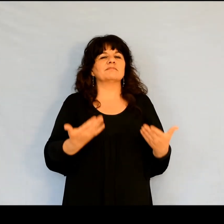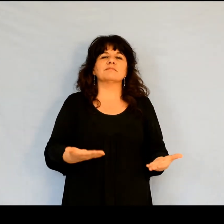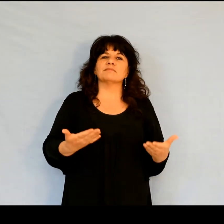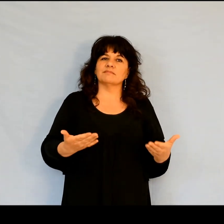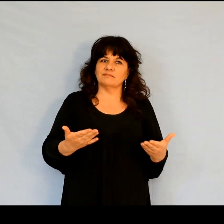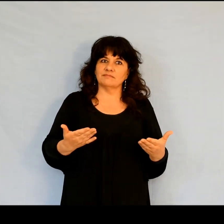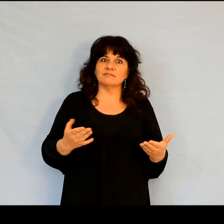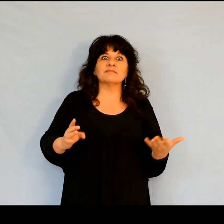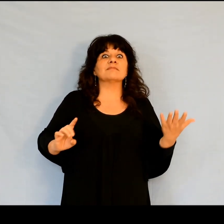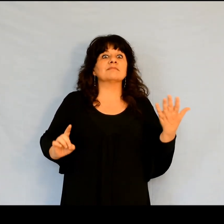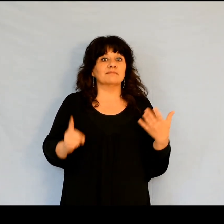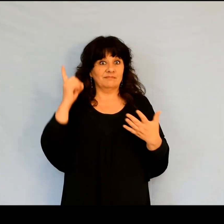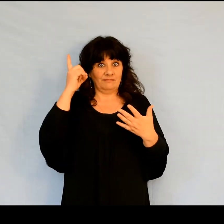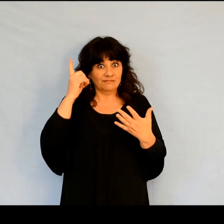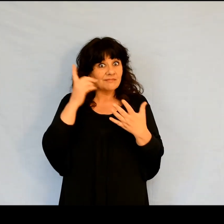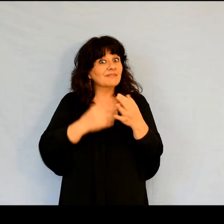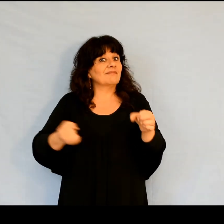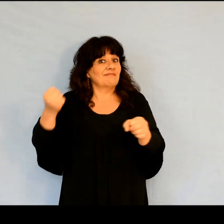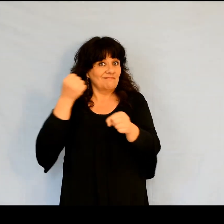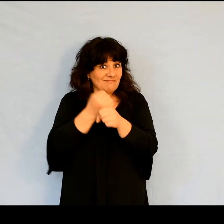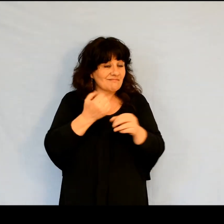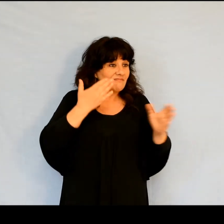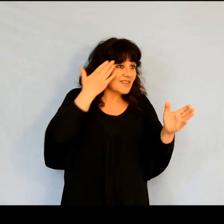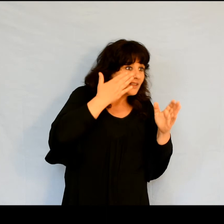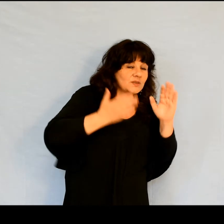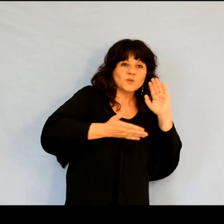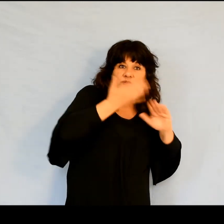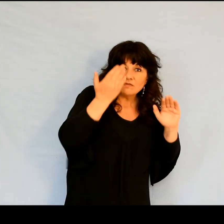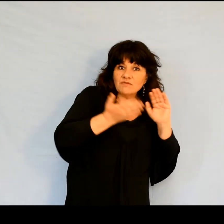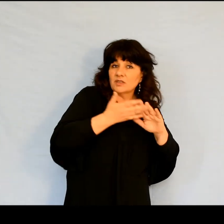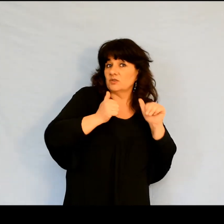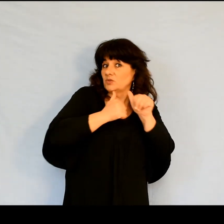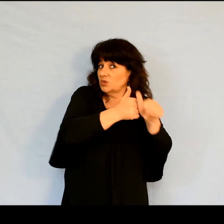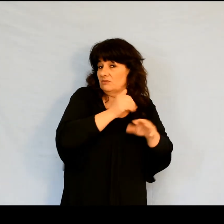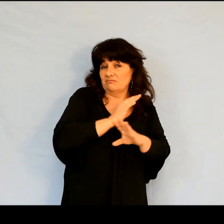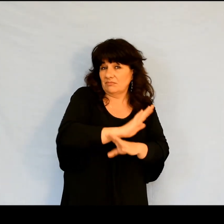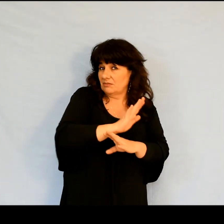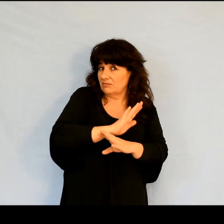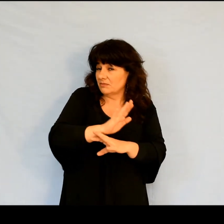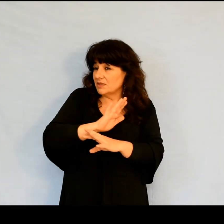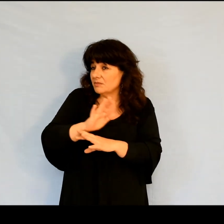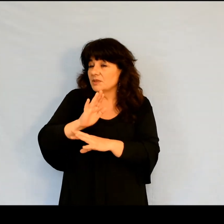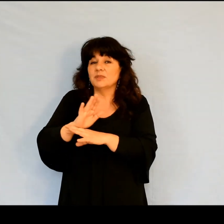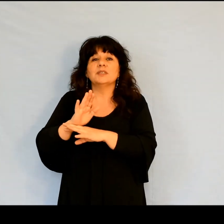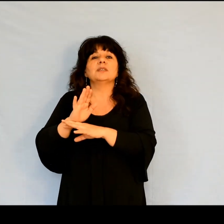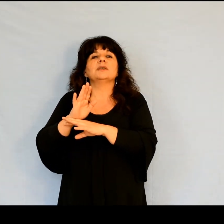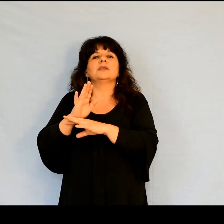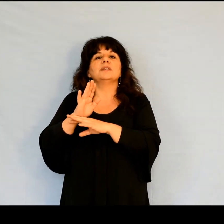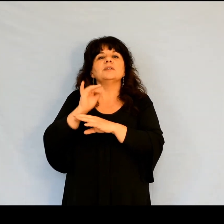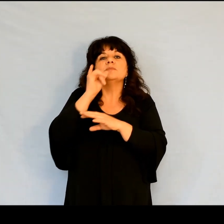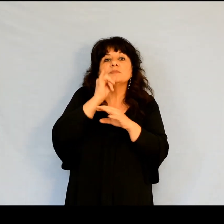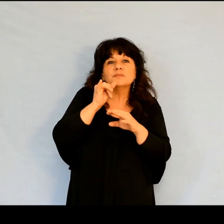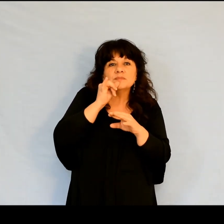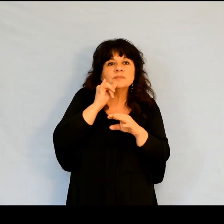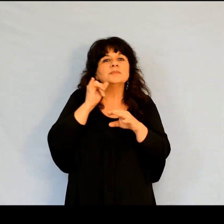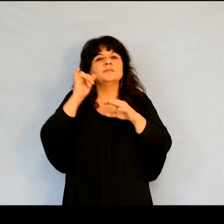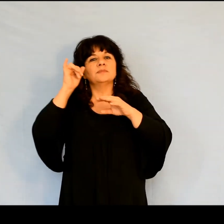Dieu fit les bêtes sauvages selon leurs espèces, les bestiaux selon